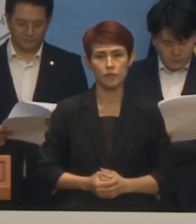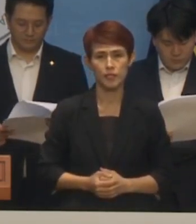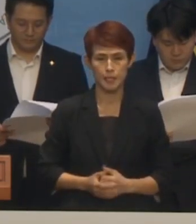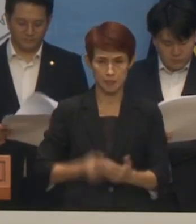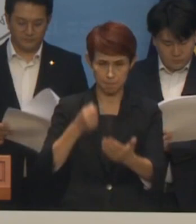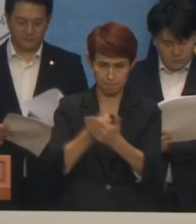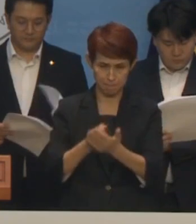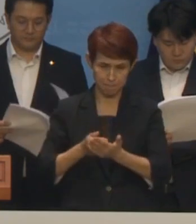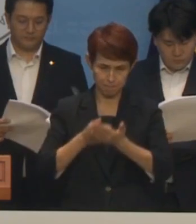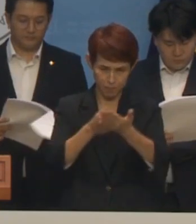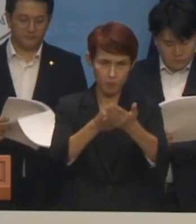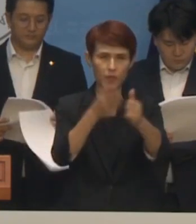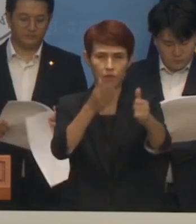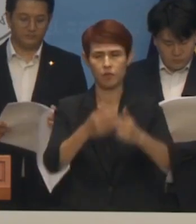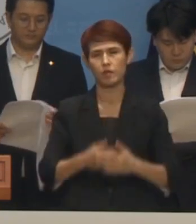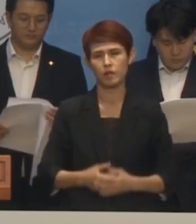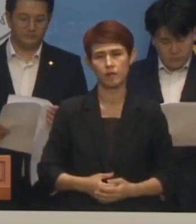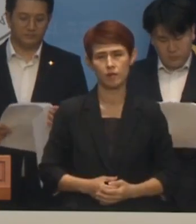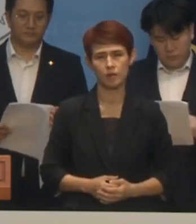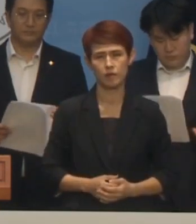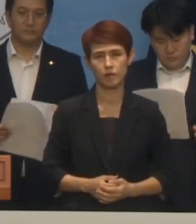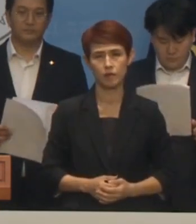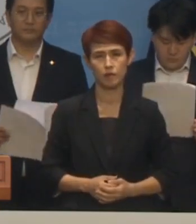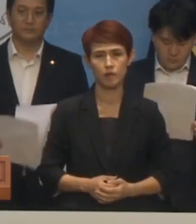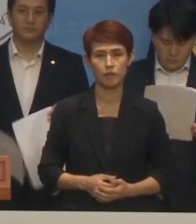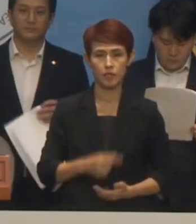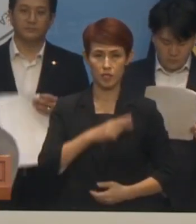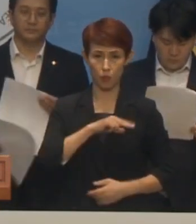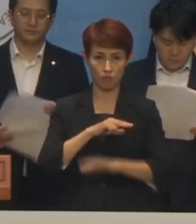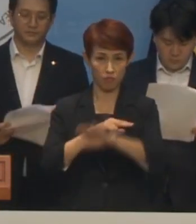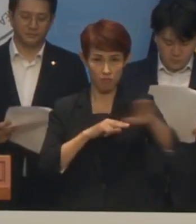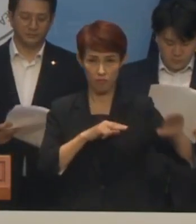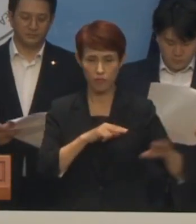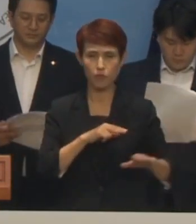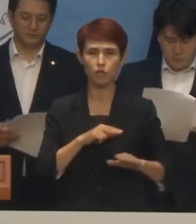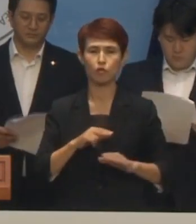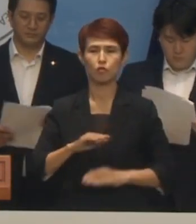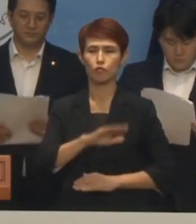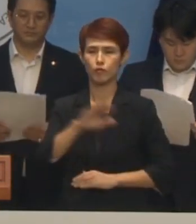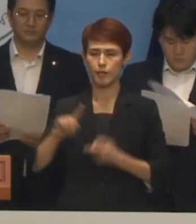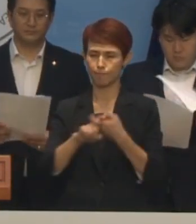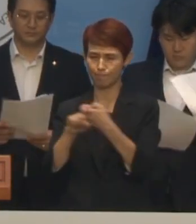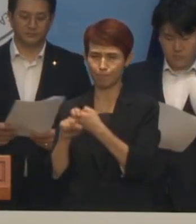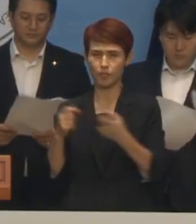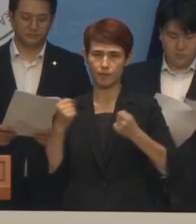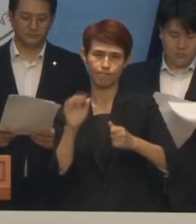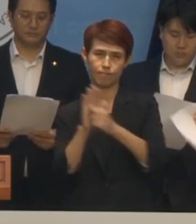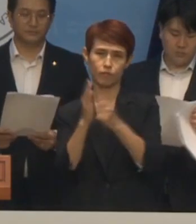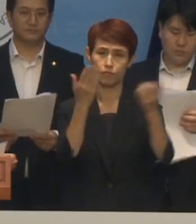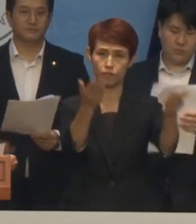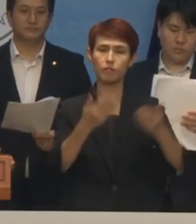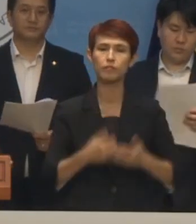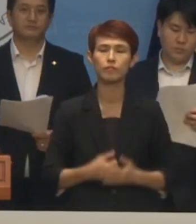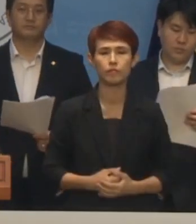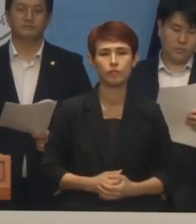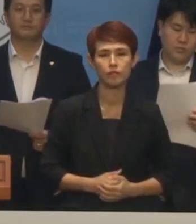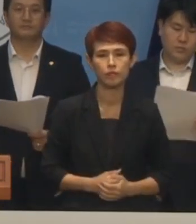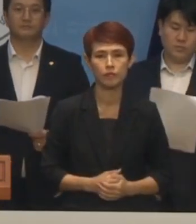결의안이 추진되기를 바랍니다. 미테구 의원들에게 저희의 굳건한 연대 응원을 보냅니다.